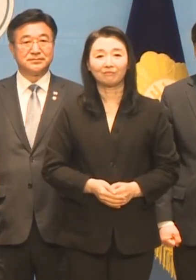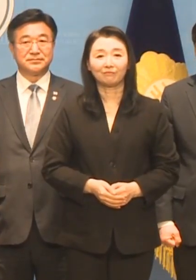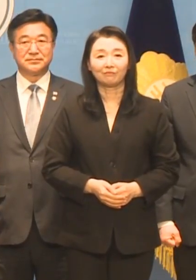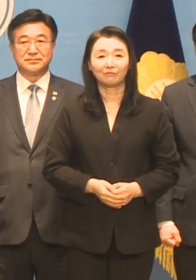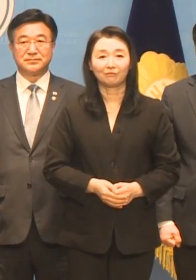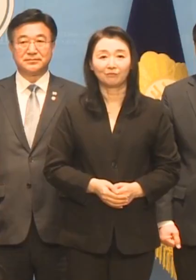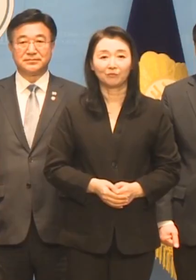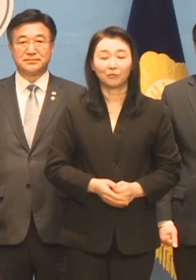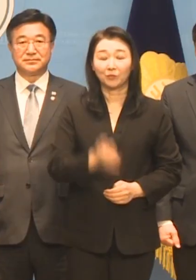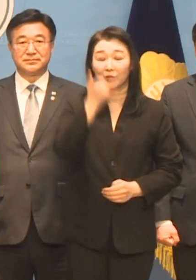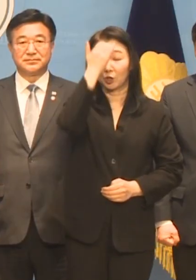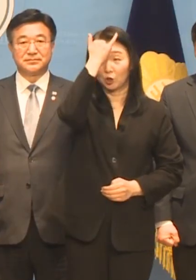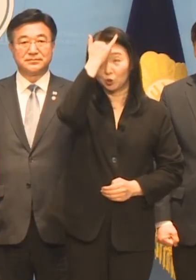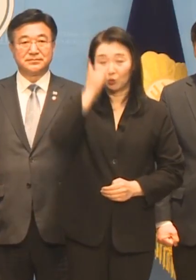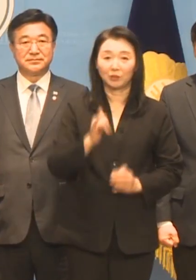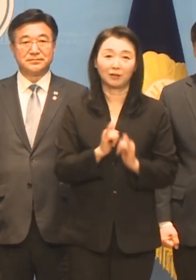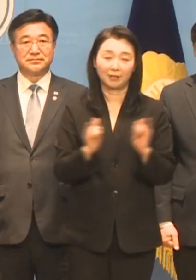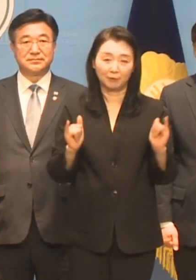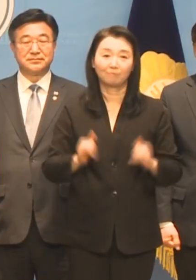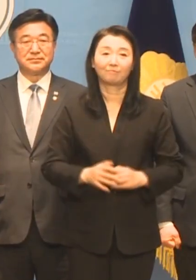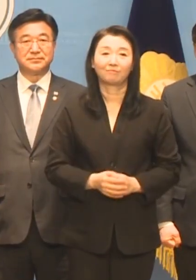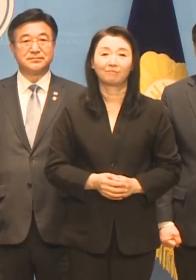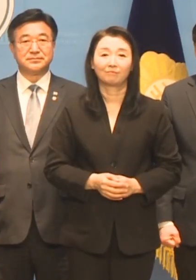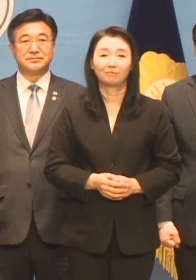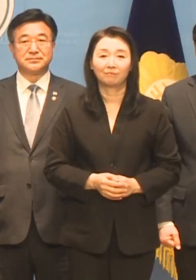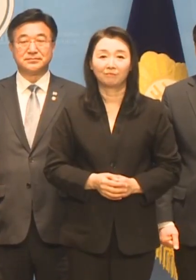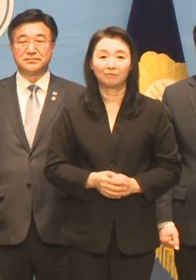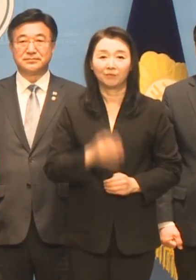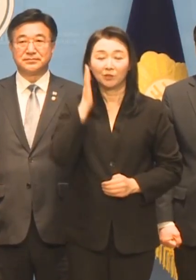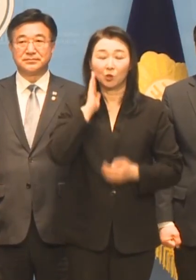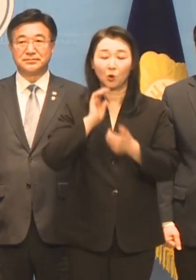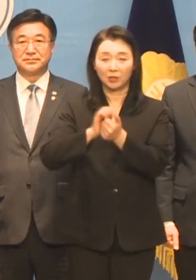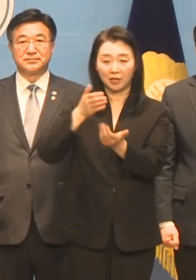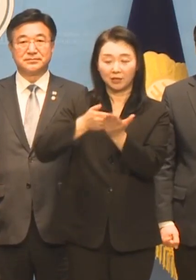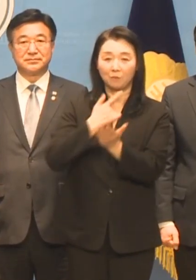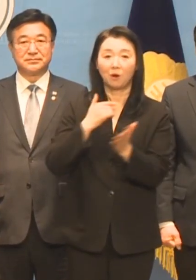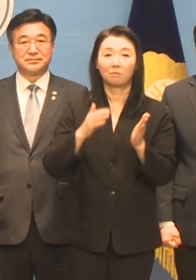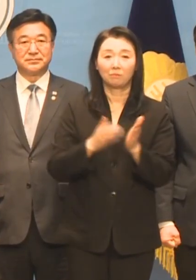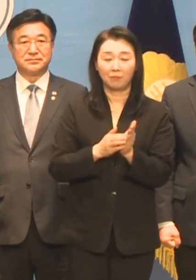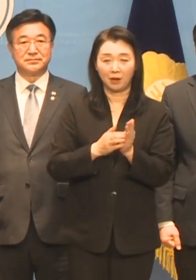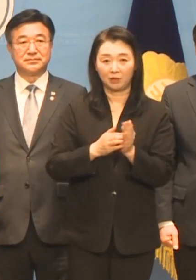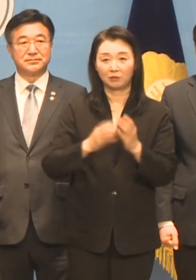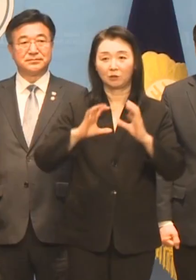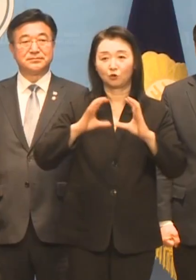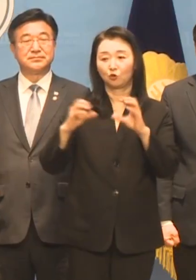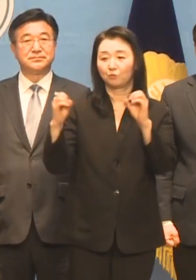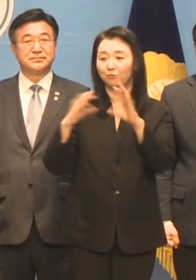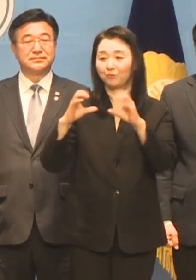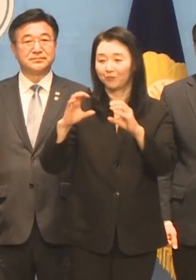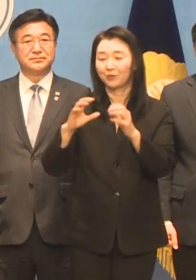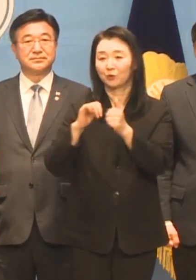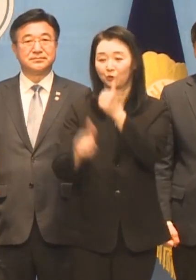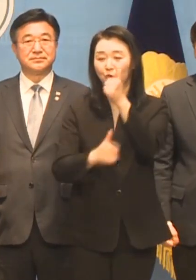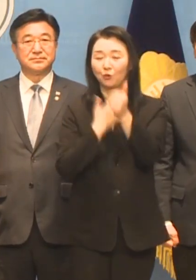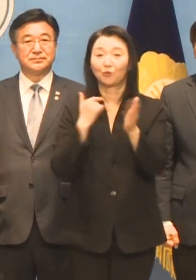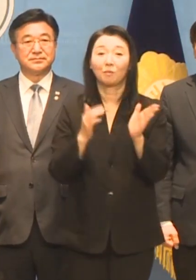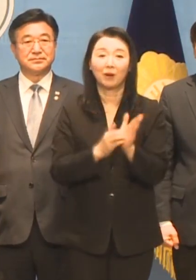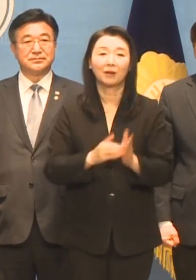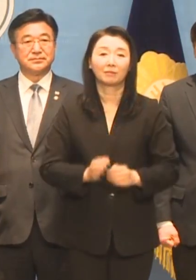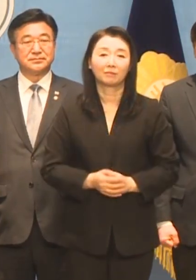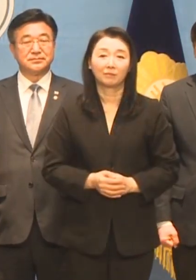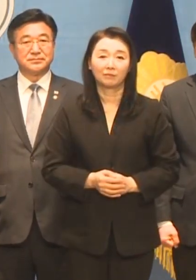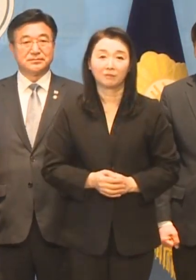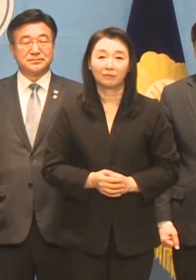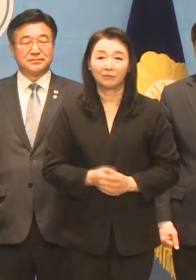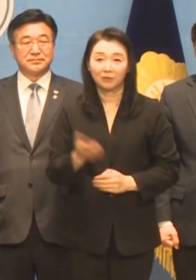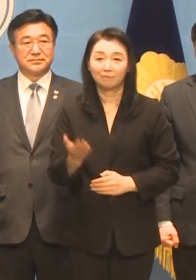역시 충청 분이신데요. 청와대 대변인 또 국민소통수석을 역임하셨습니다. 우리 언론인